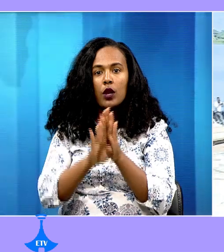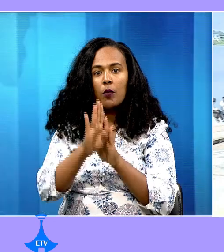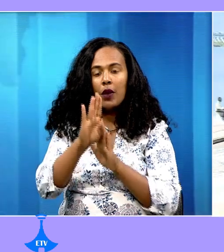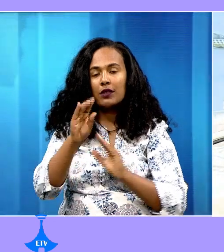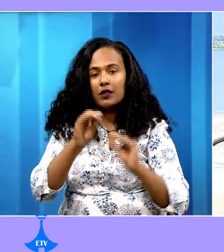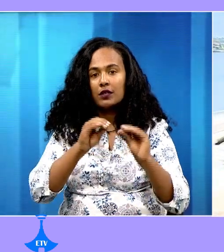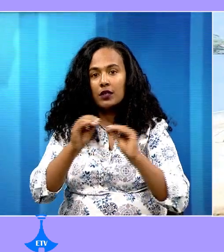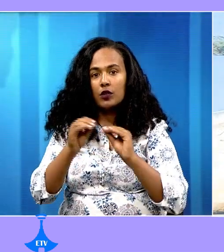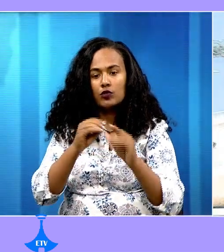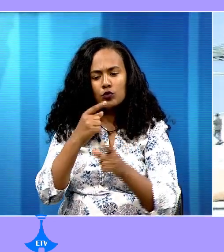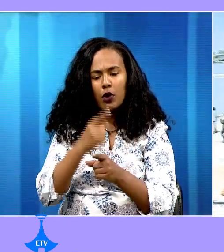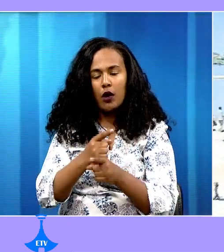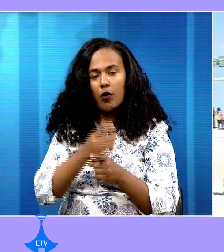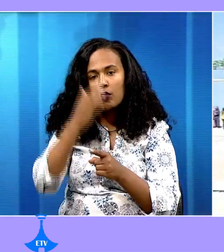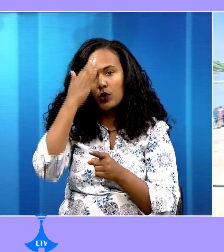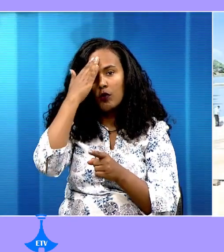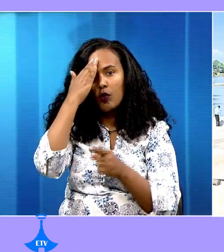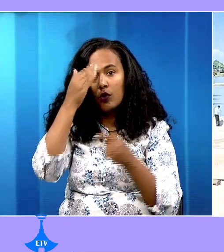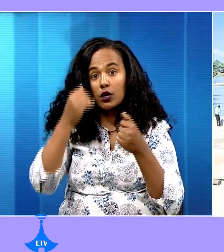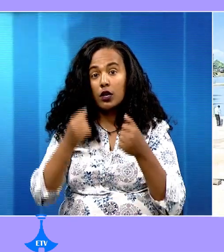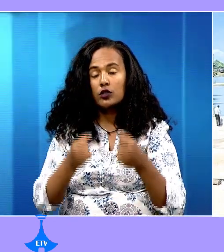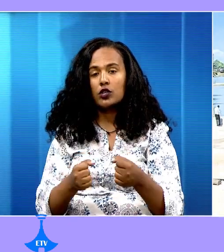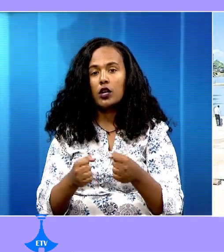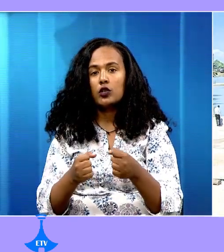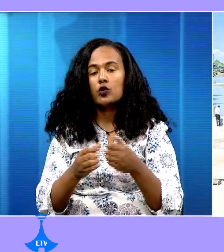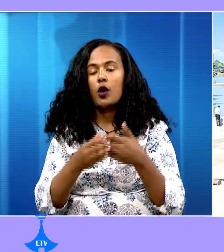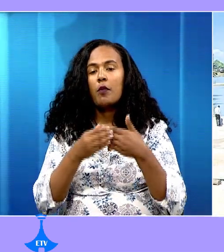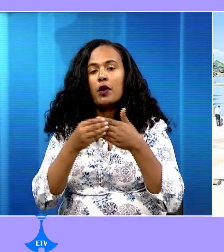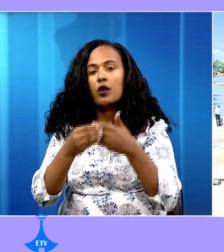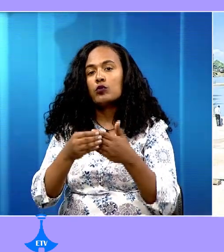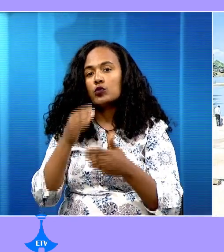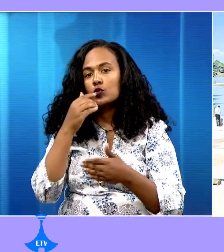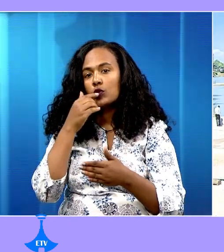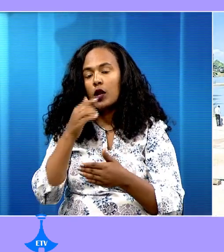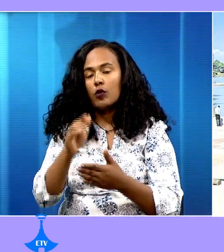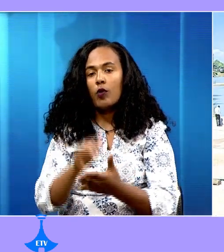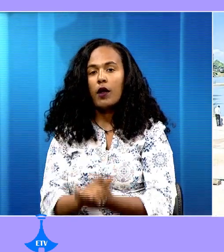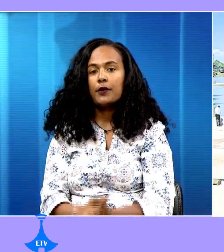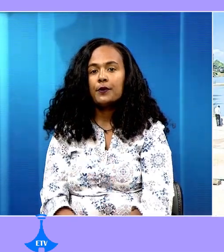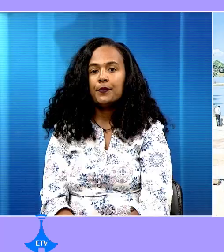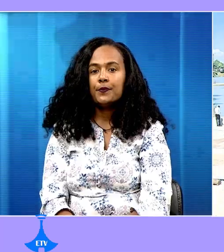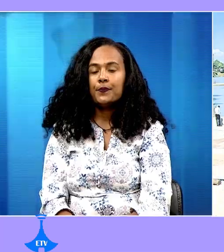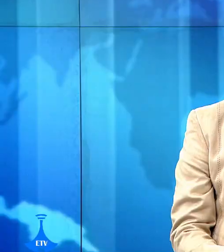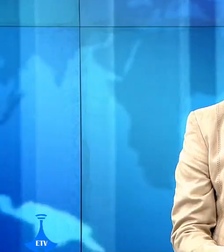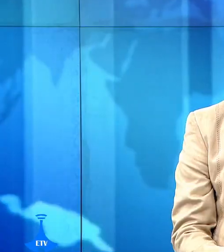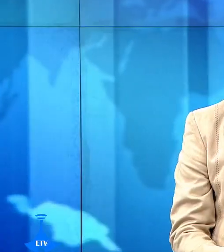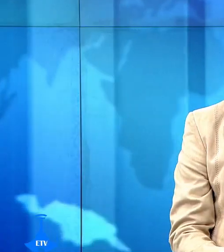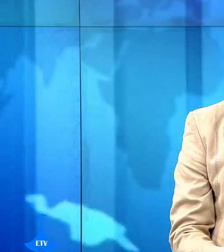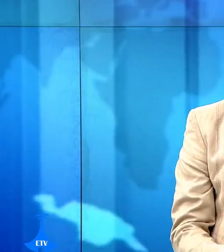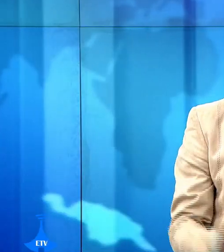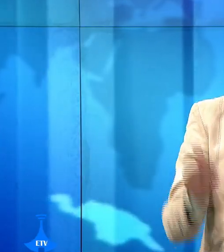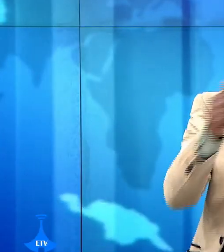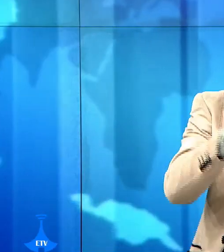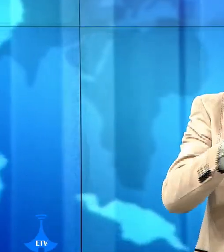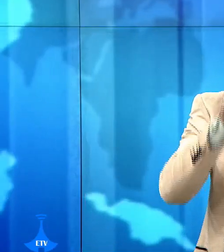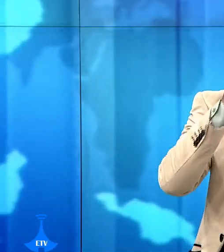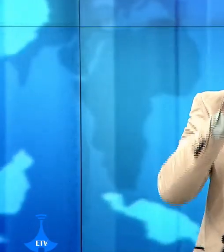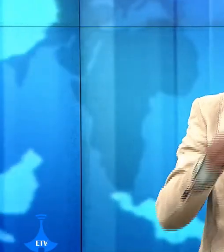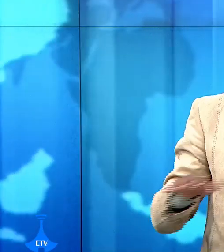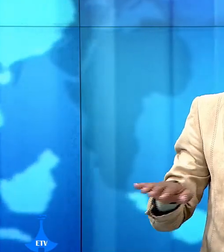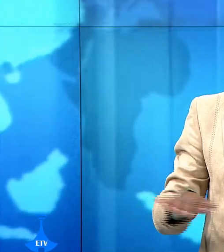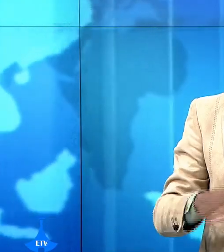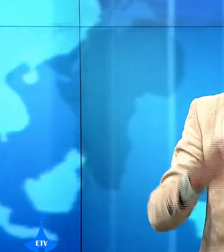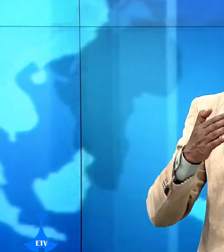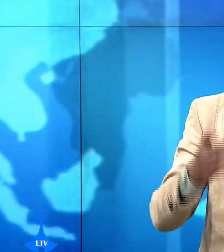እንቅስቃሴዎችን በአግባቡ ለማወቅ እንዳስቻላቸው አመራሮቹ ተናግረዋል።